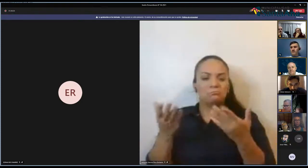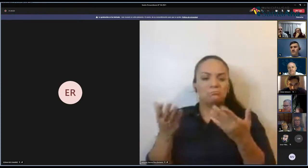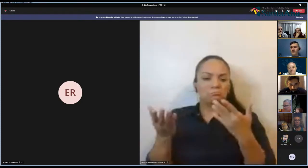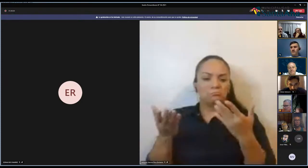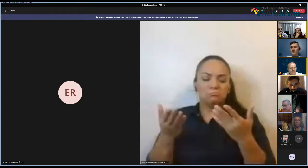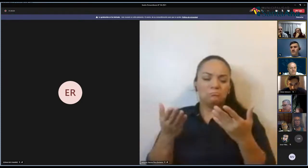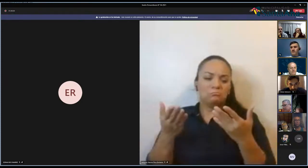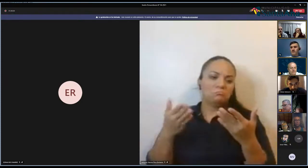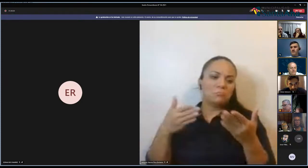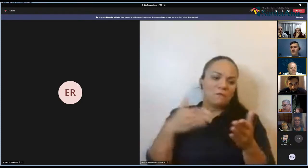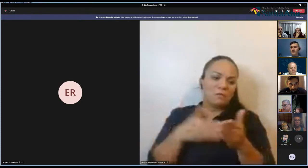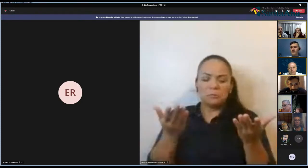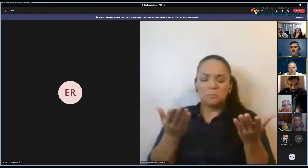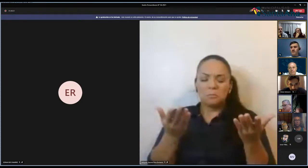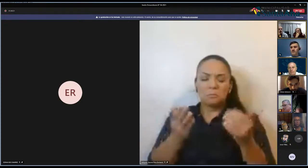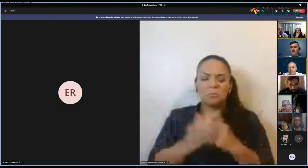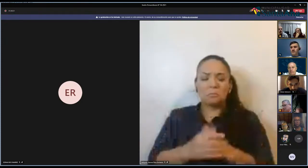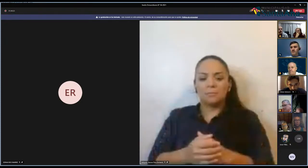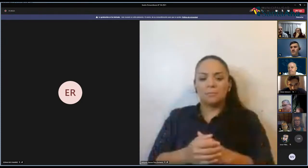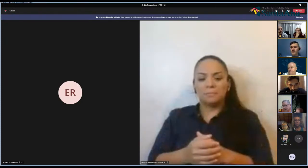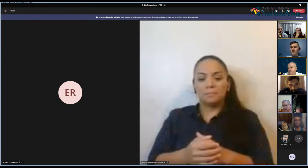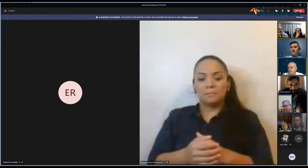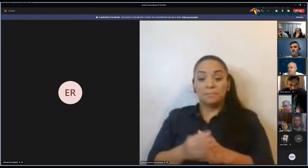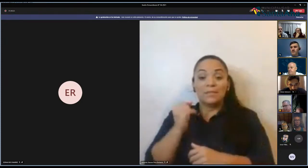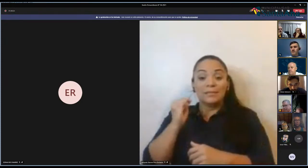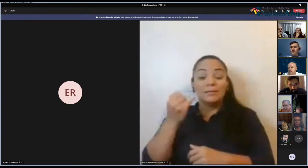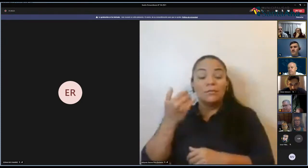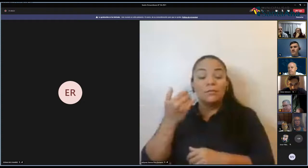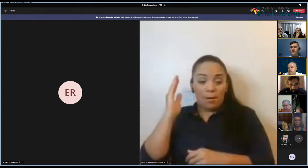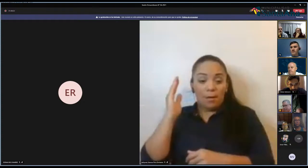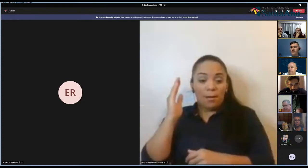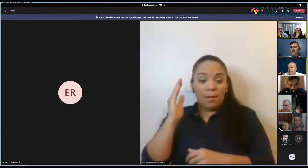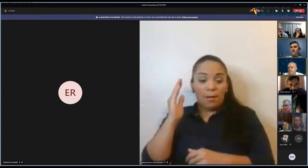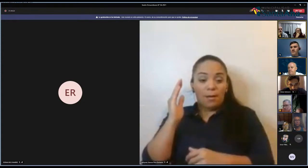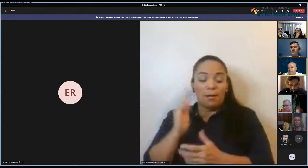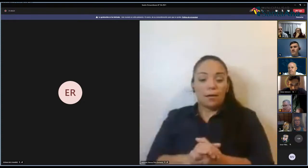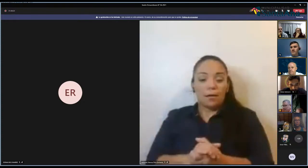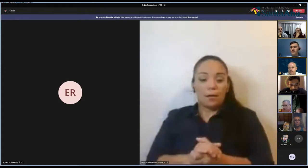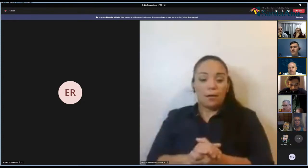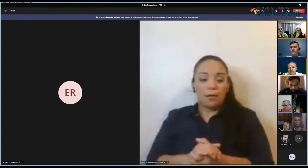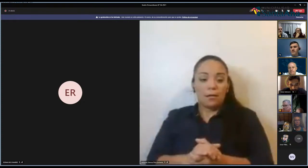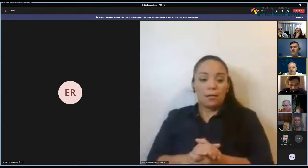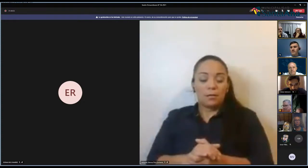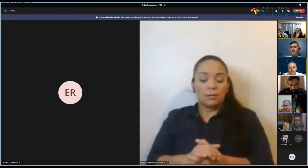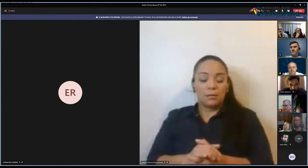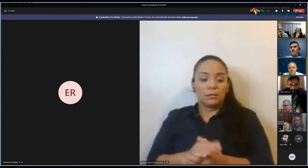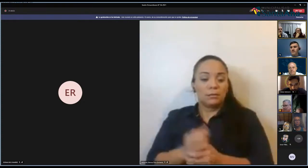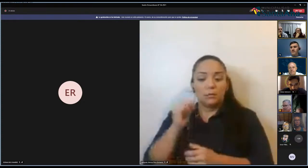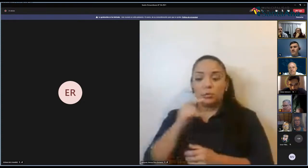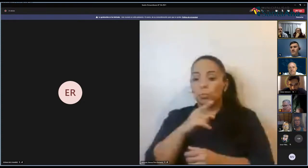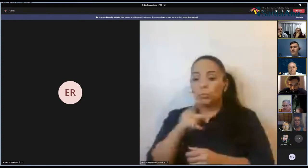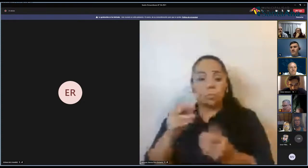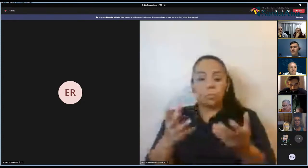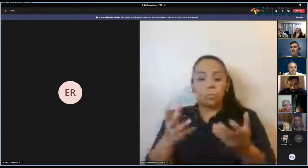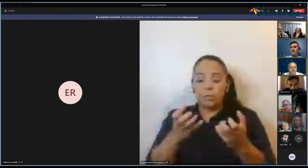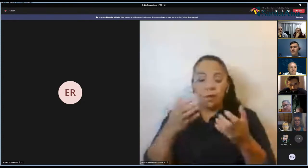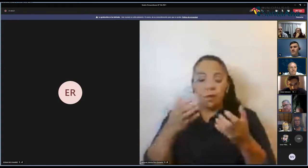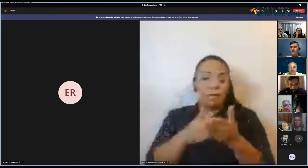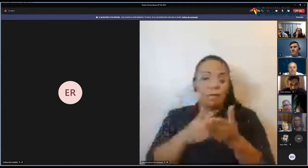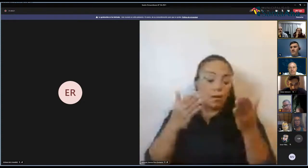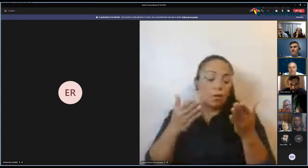y en dado caso que si fuese y ustedes no quieren no quisiesen a afectarlos